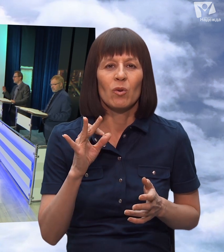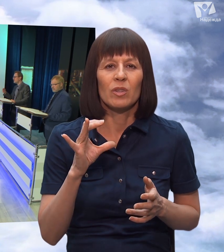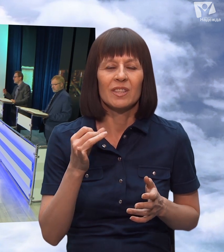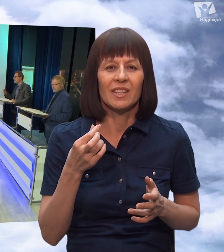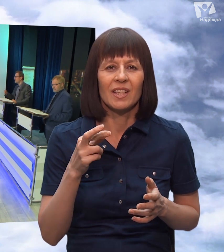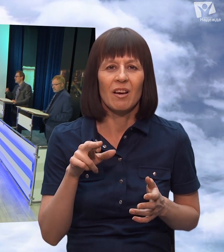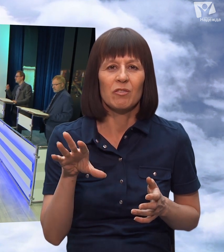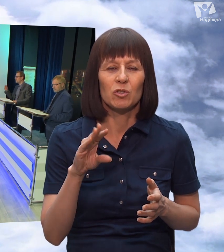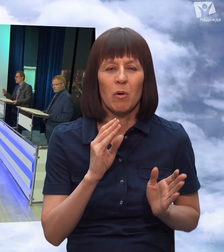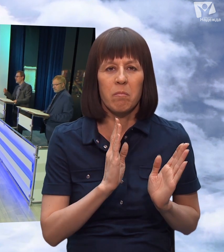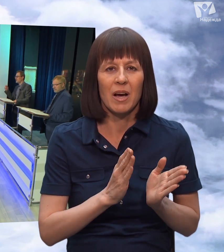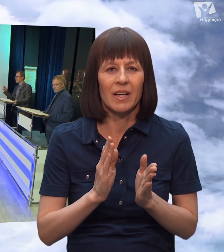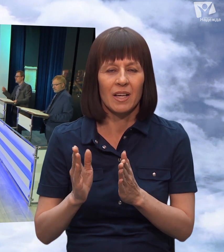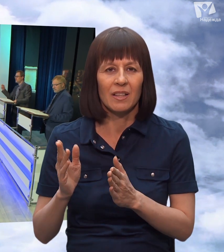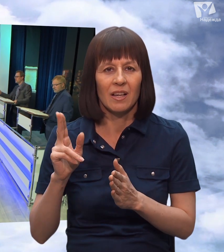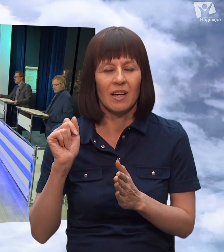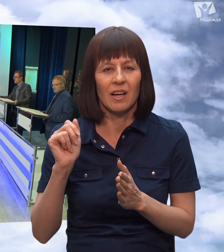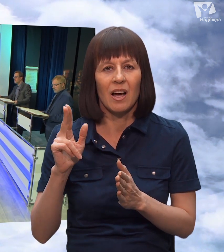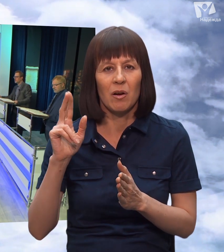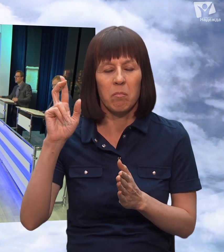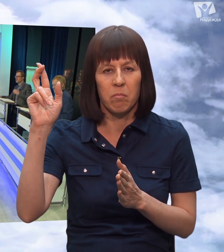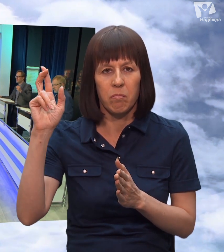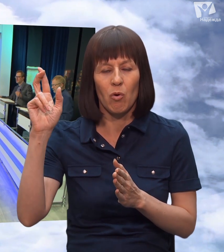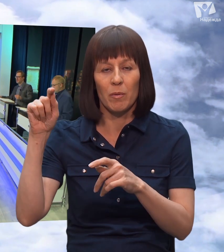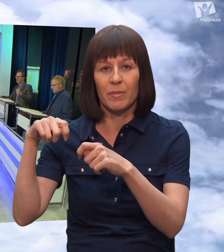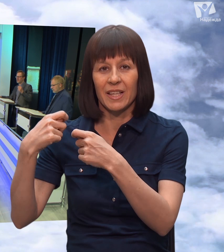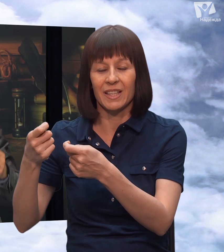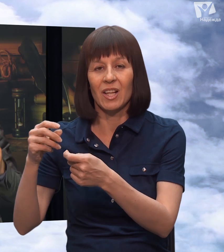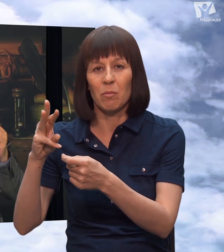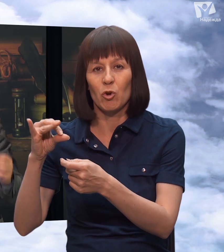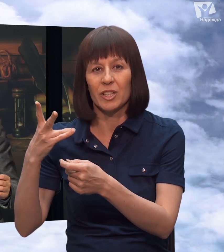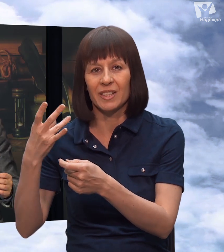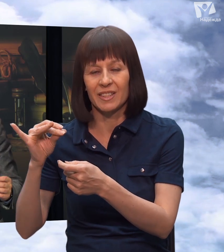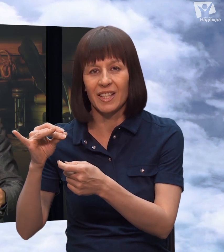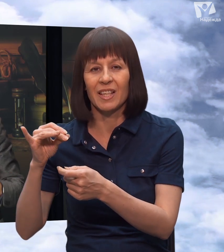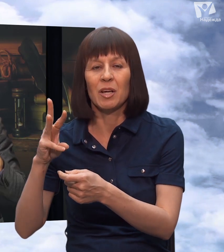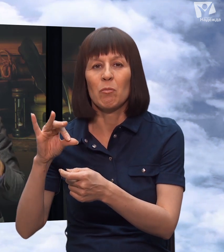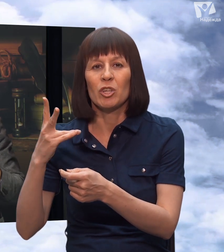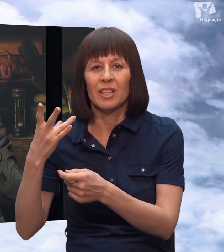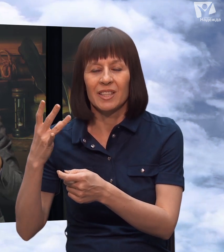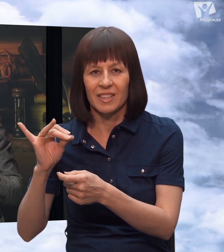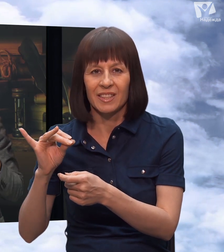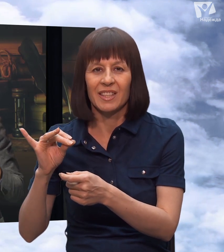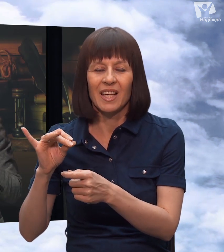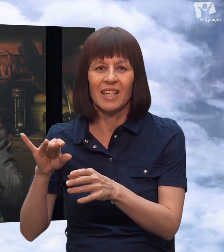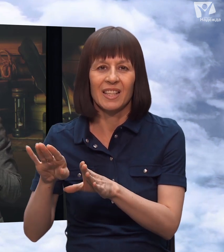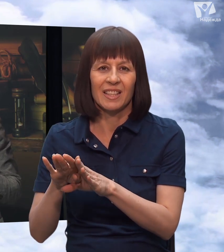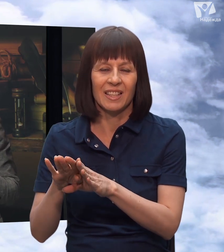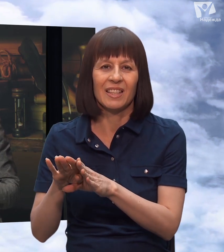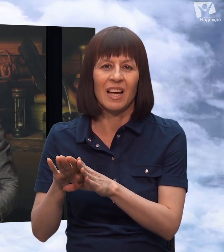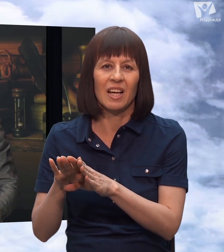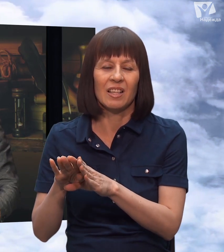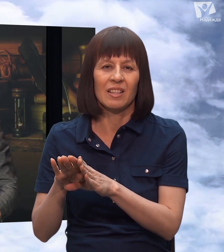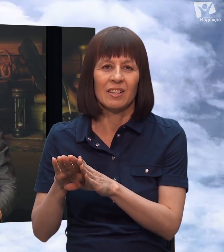последовательно выполняется все то что через моисея господь открыл и что должно было быть сделано